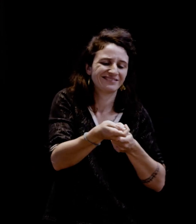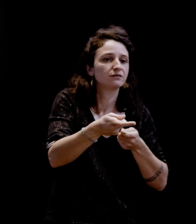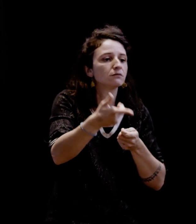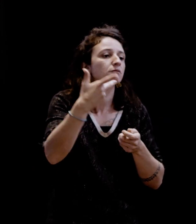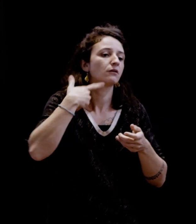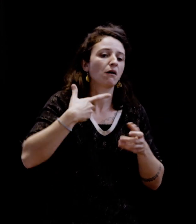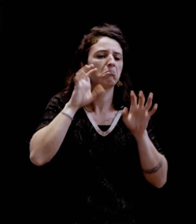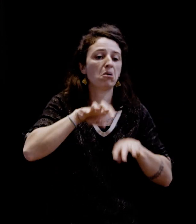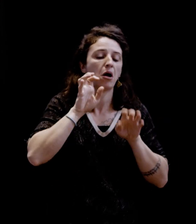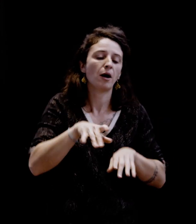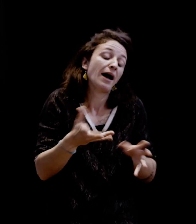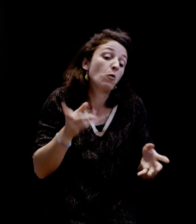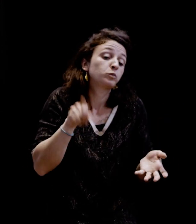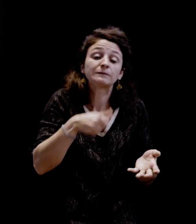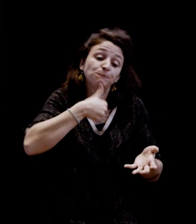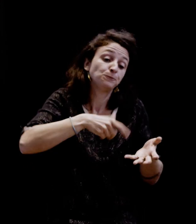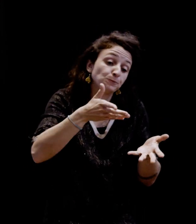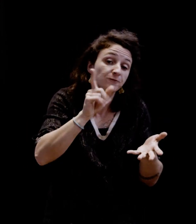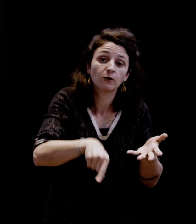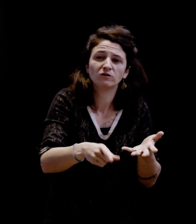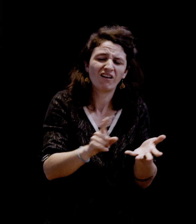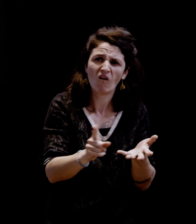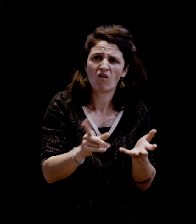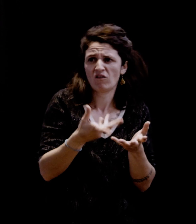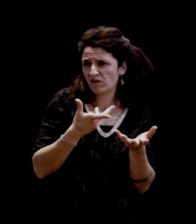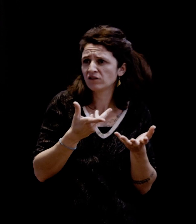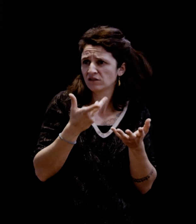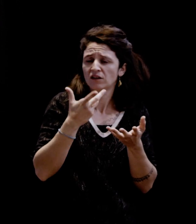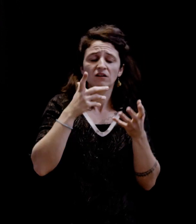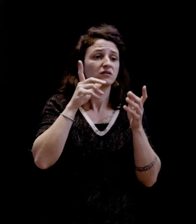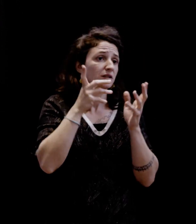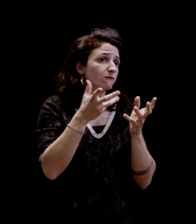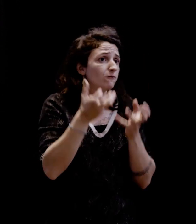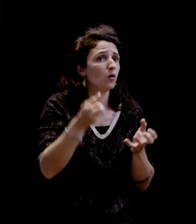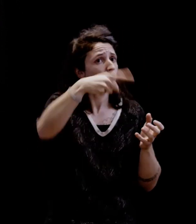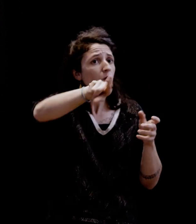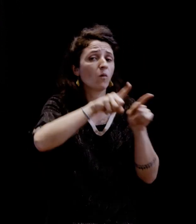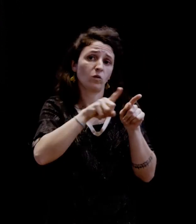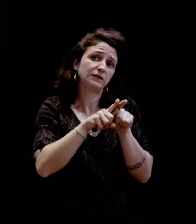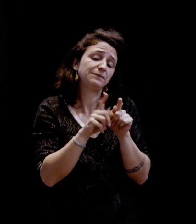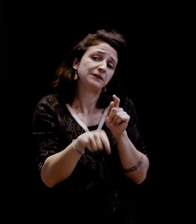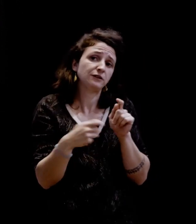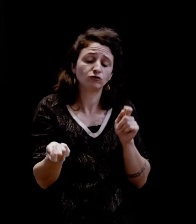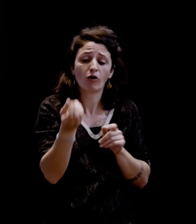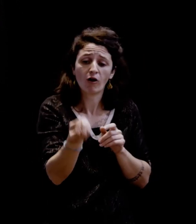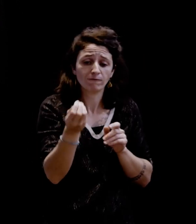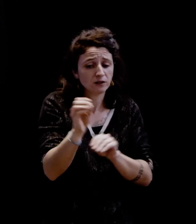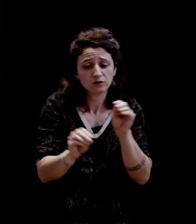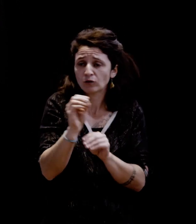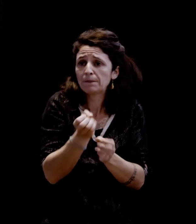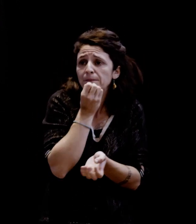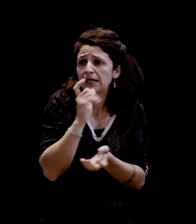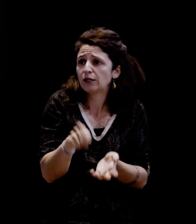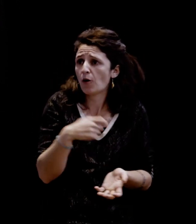soigner. Et en même temps, on a envie du mieux pour cet enfant et vous avez envie du mieux pour vos enfants, ce qui est parfaitement légitime. Déjà, le truc le